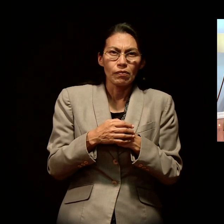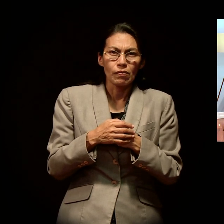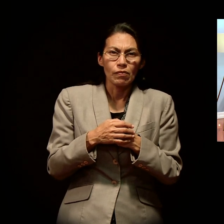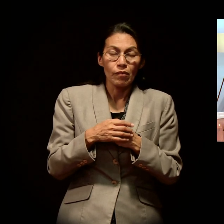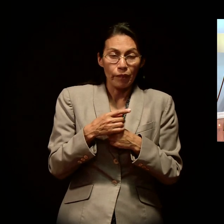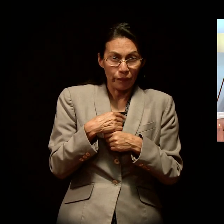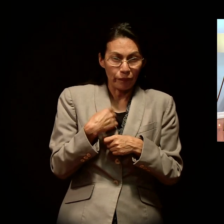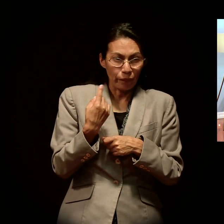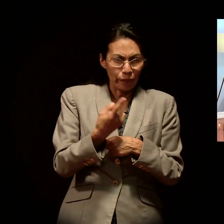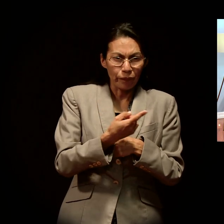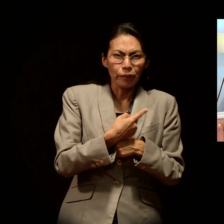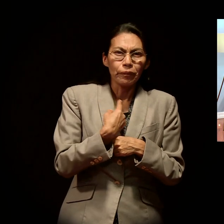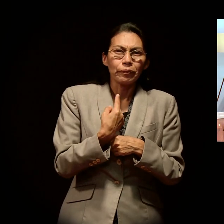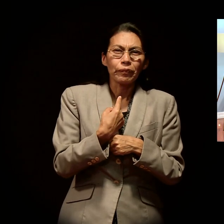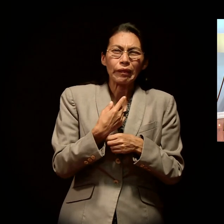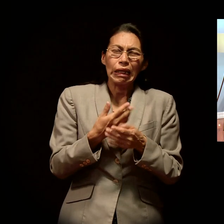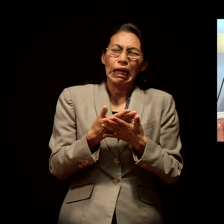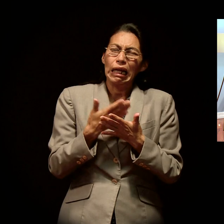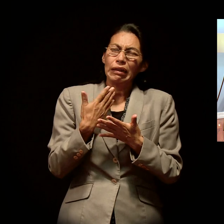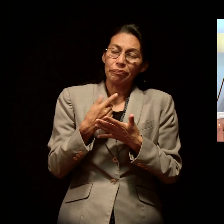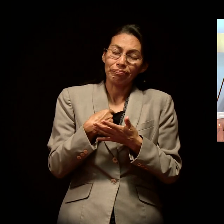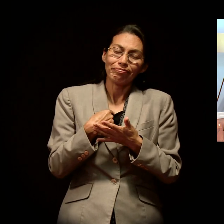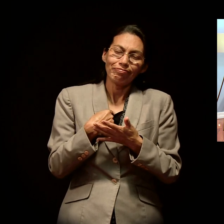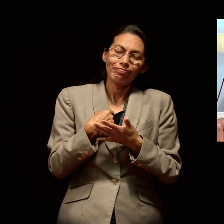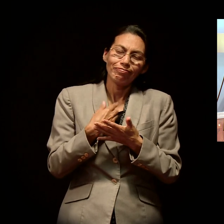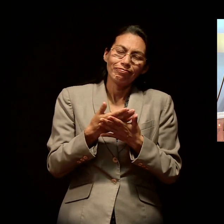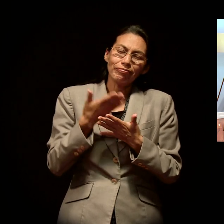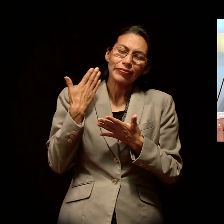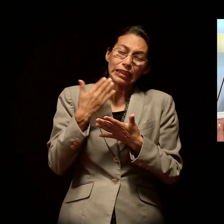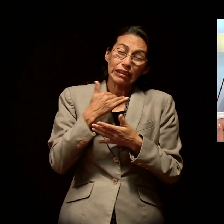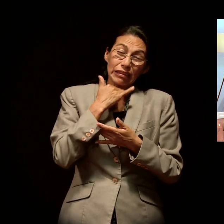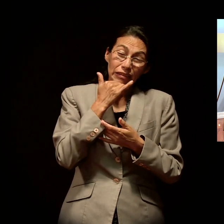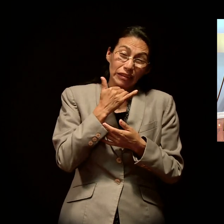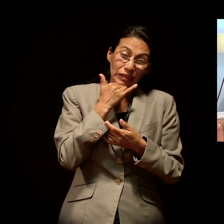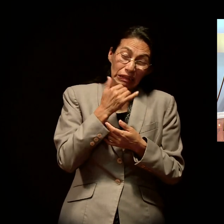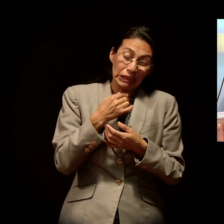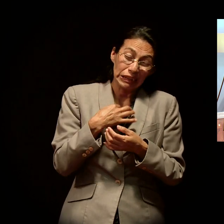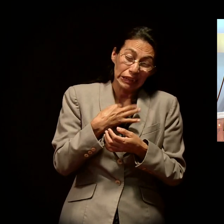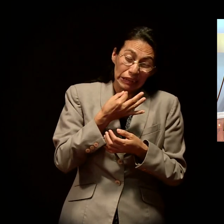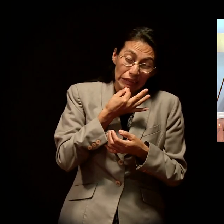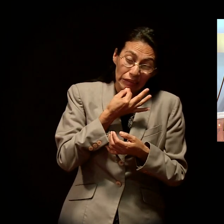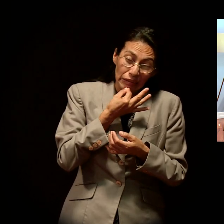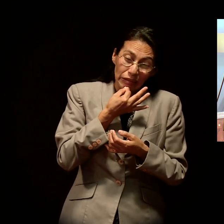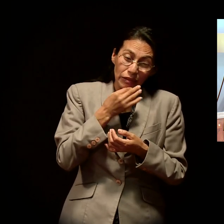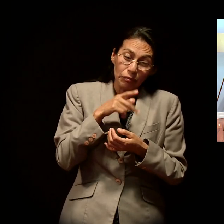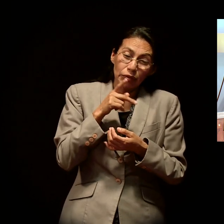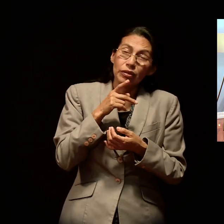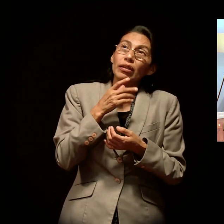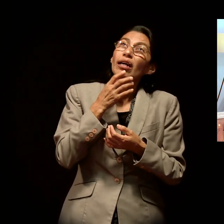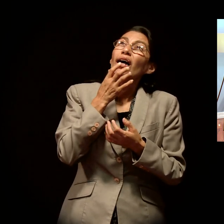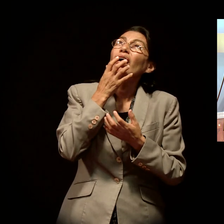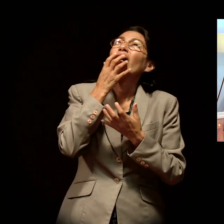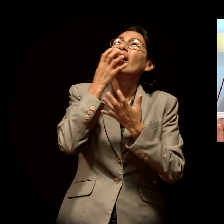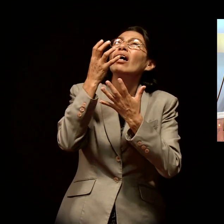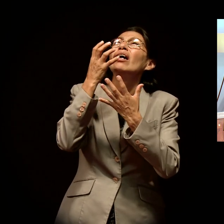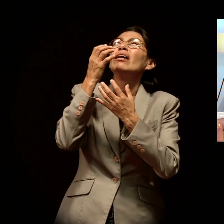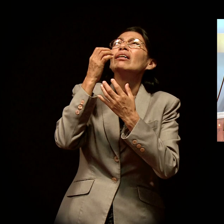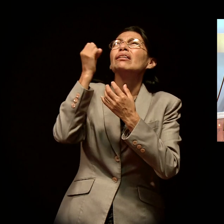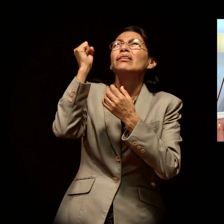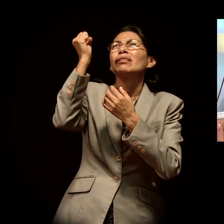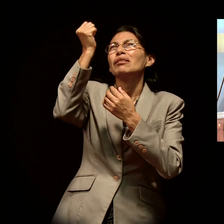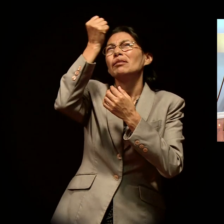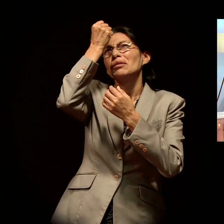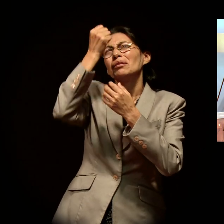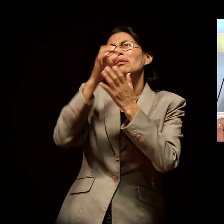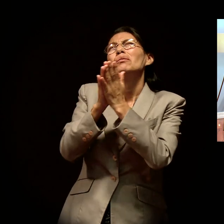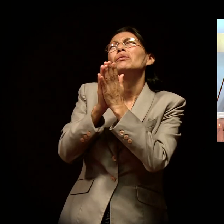cuando estuvimos a punto de cometer quizás un error una equivocación y cuando clamamos a Dios